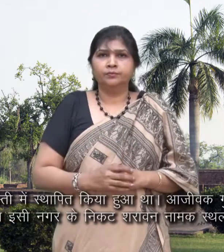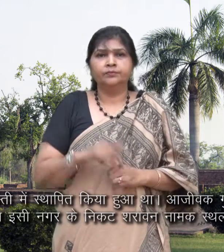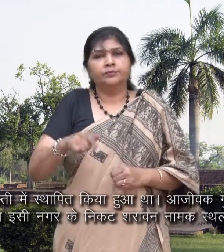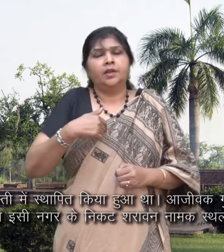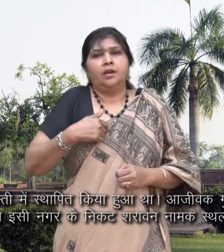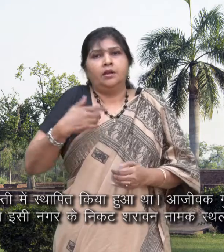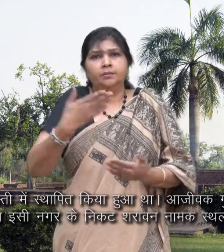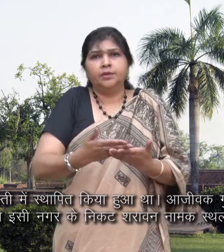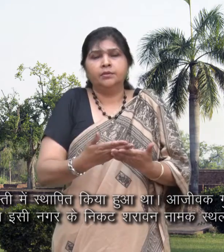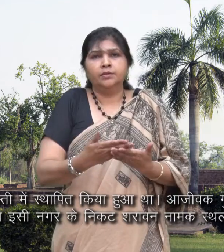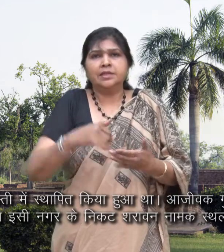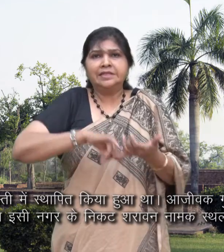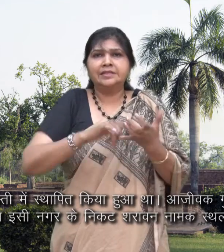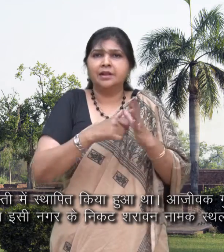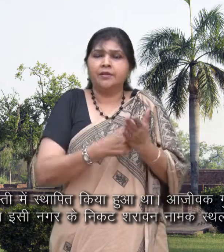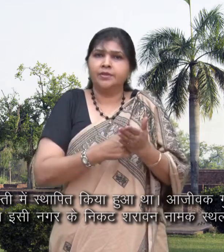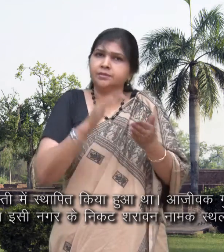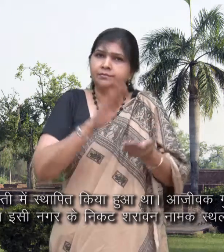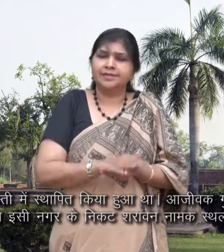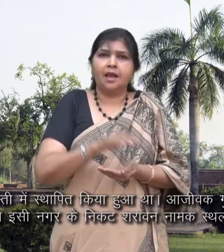अपने को श्रावस्ती में स्थापित किया हुआ था।